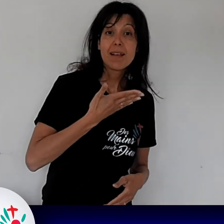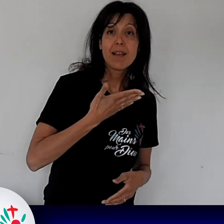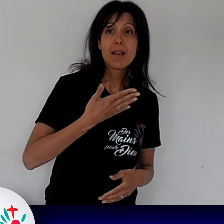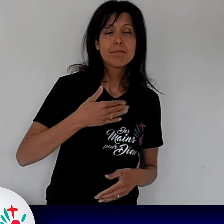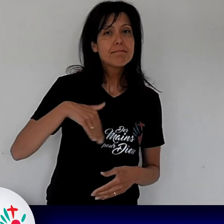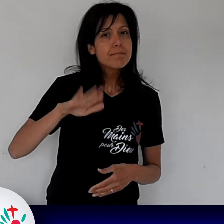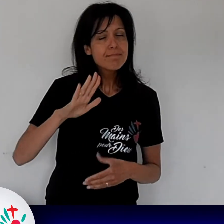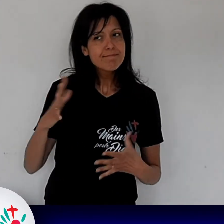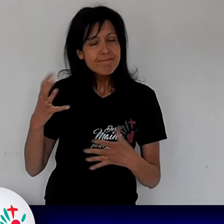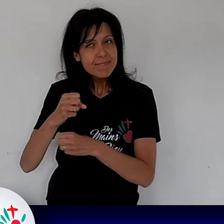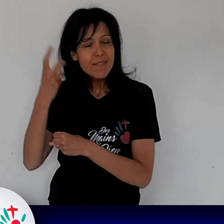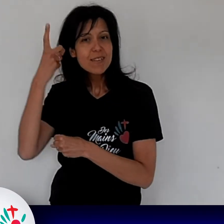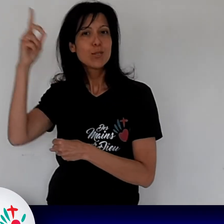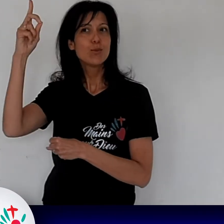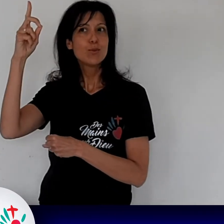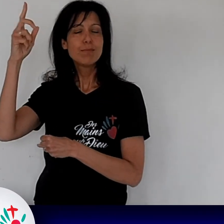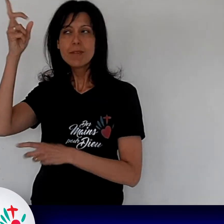désespoir.